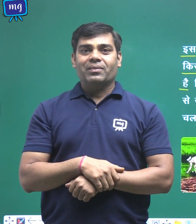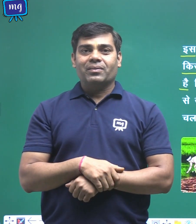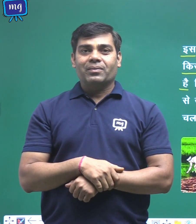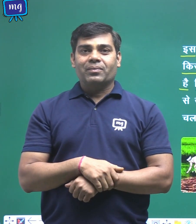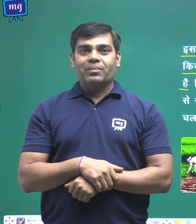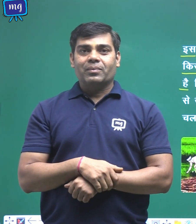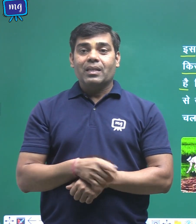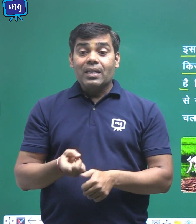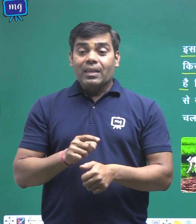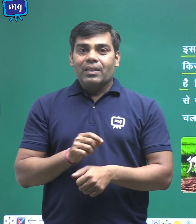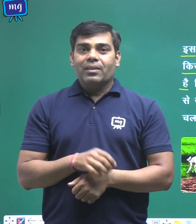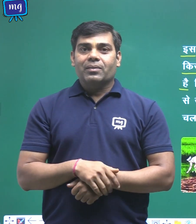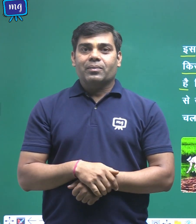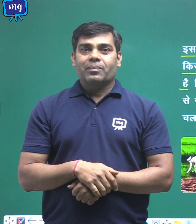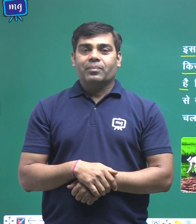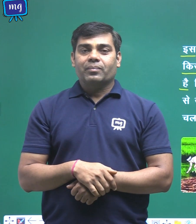कि